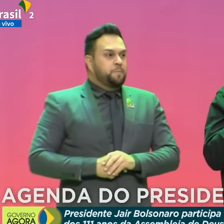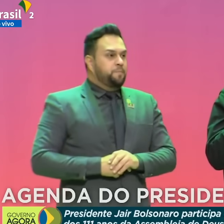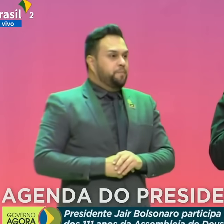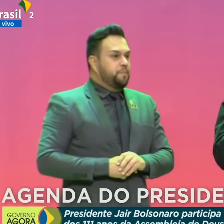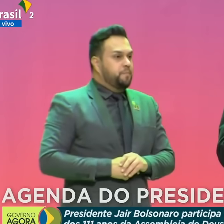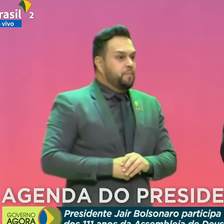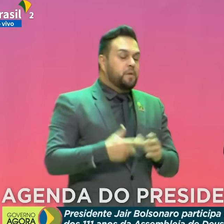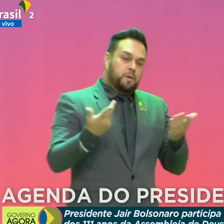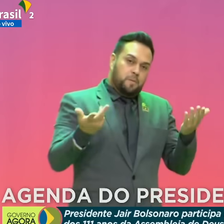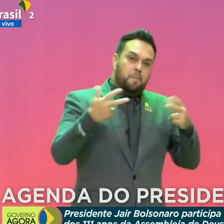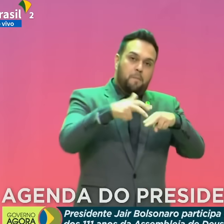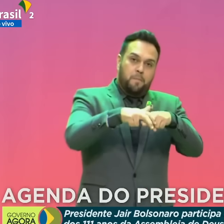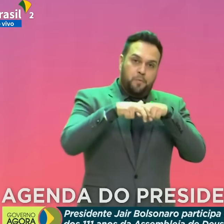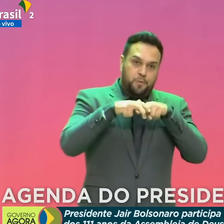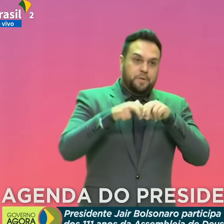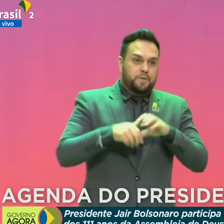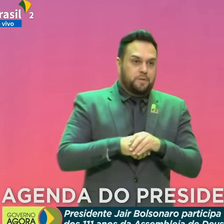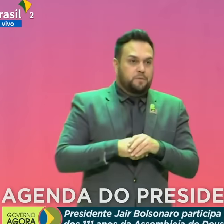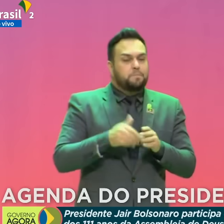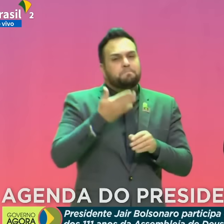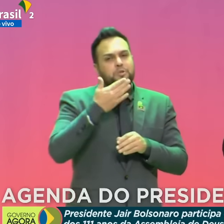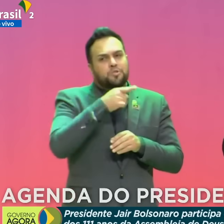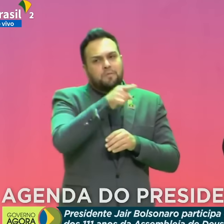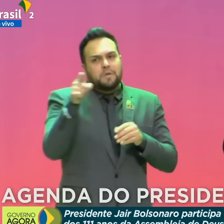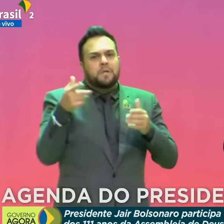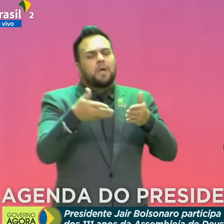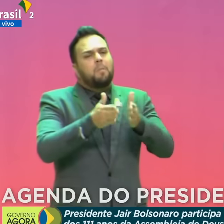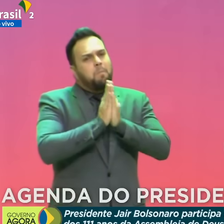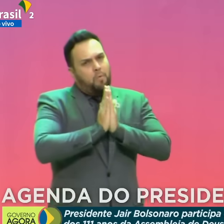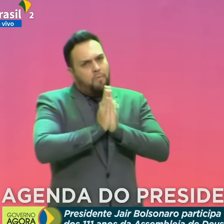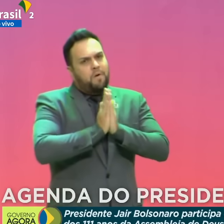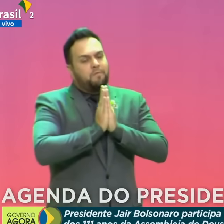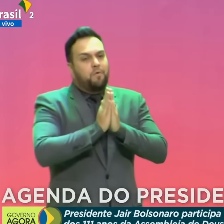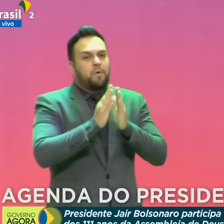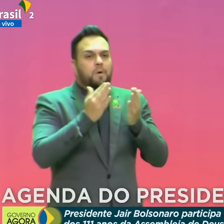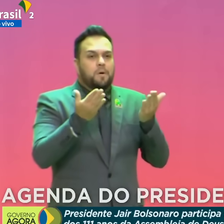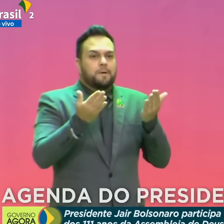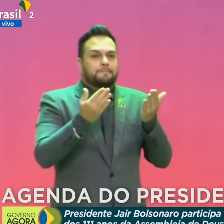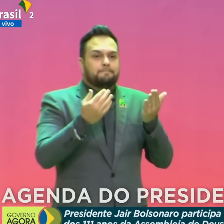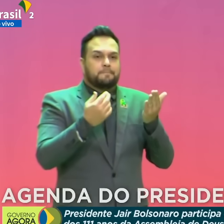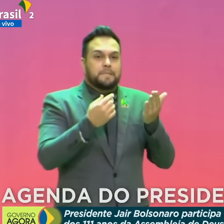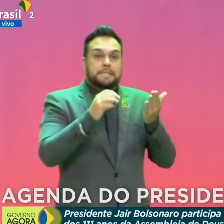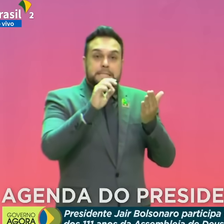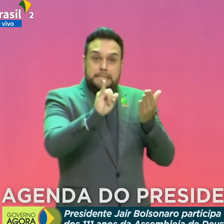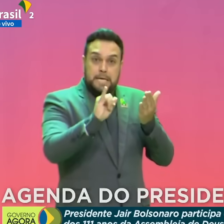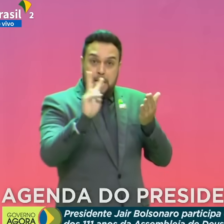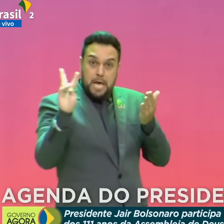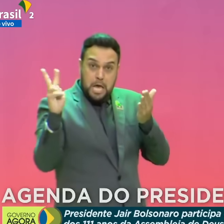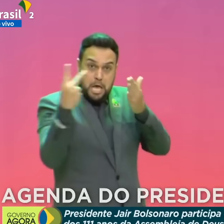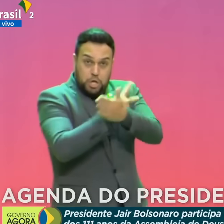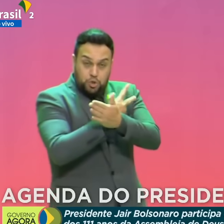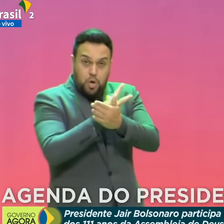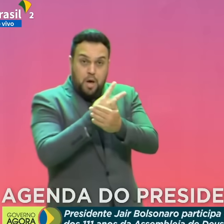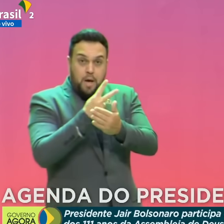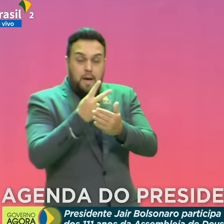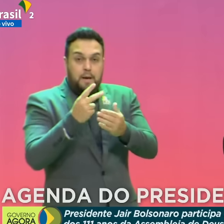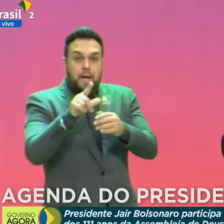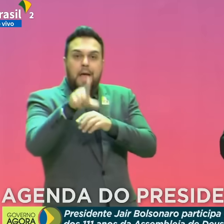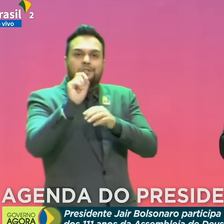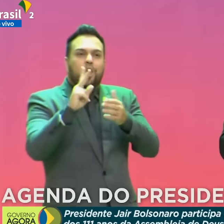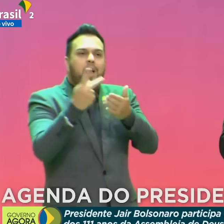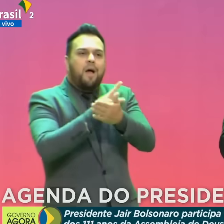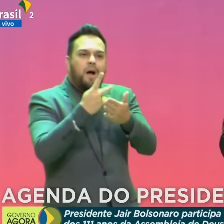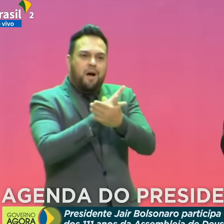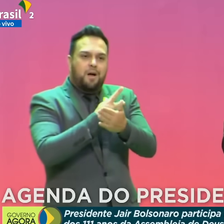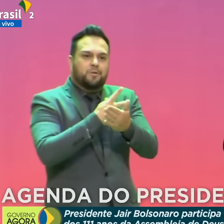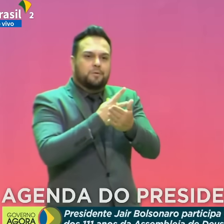Assim sendo, por favor, somos escravos das nossas decisões. Temos exemplos